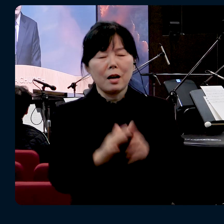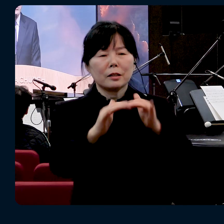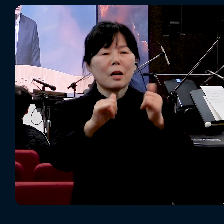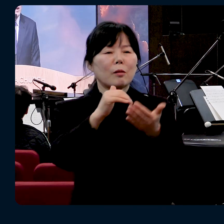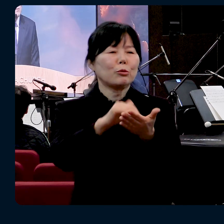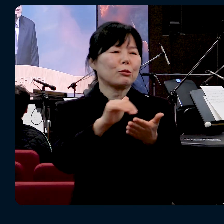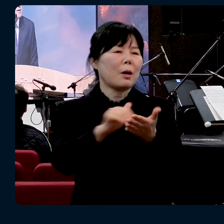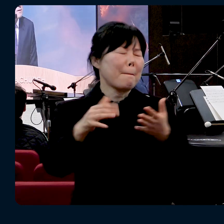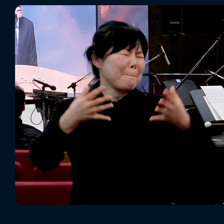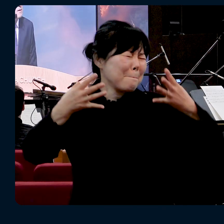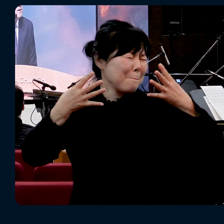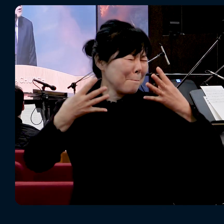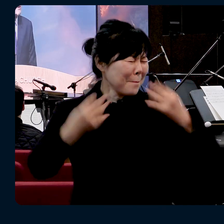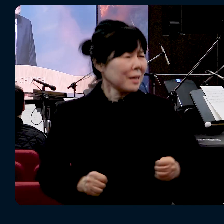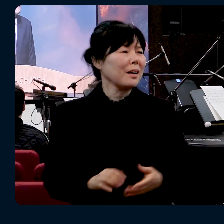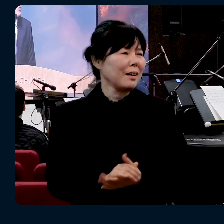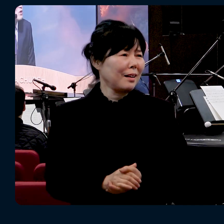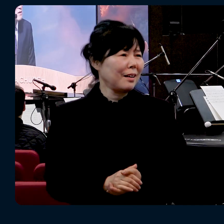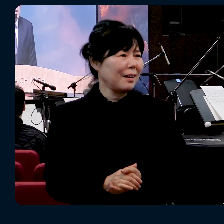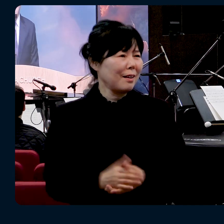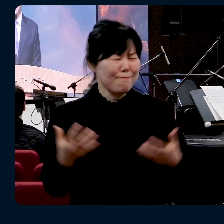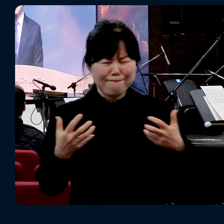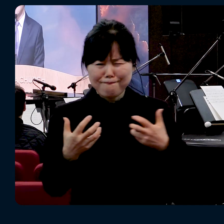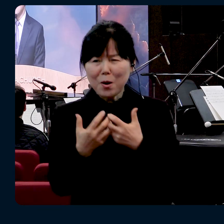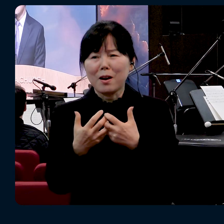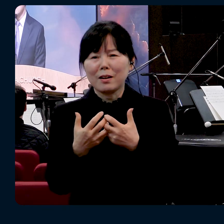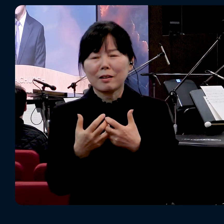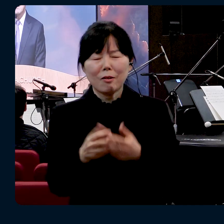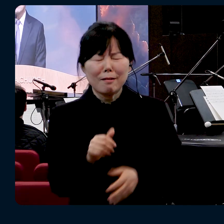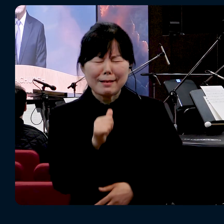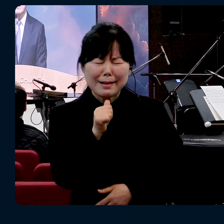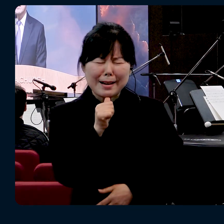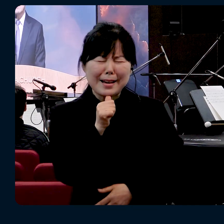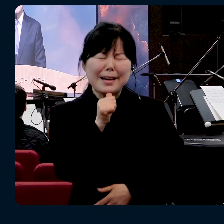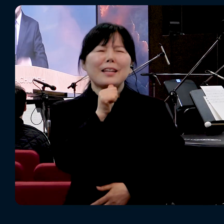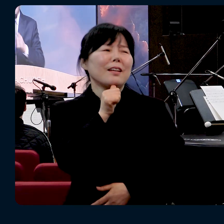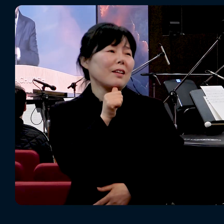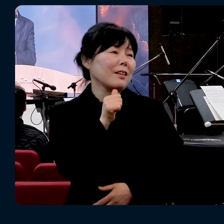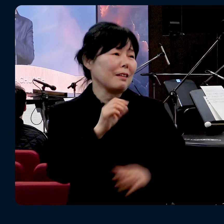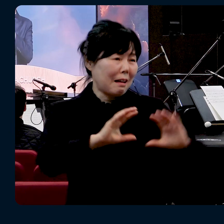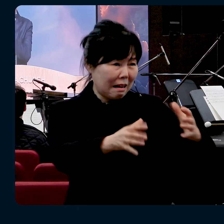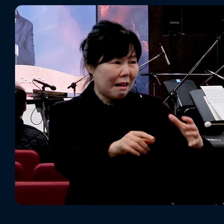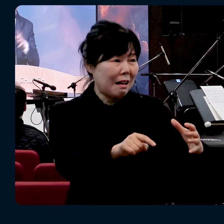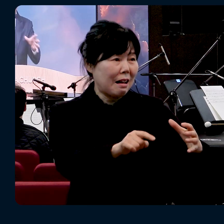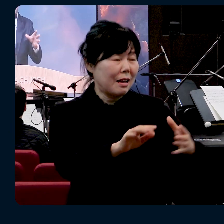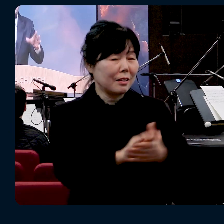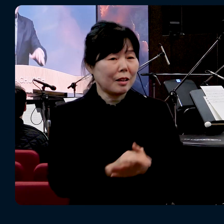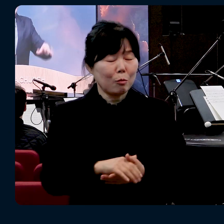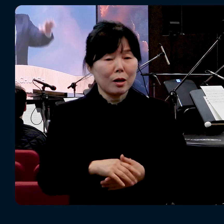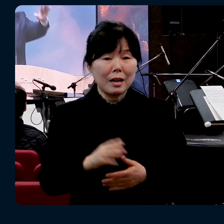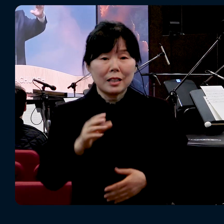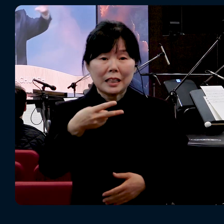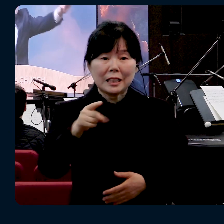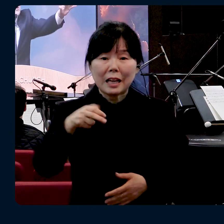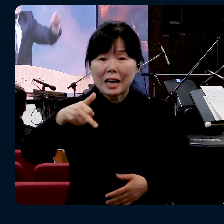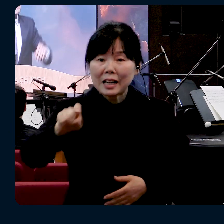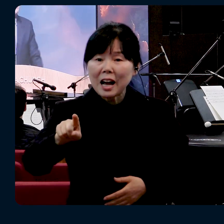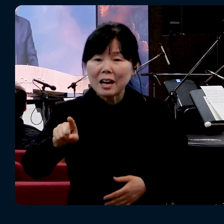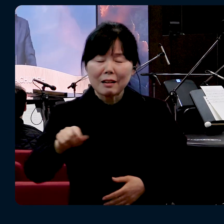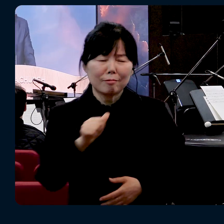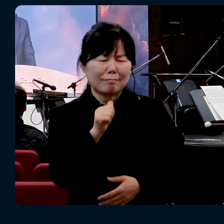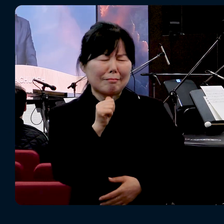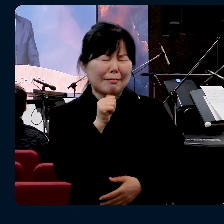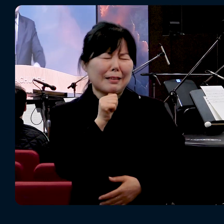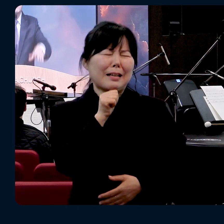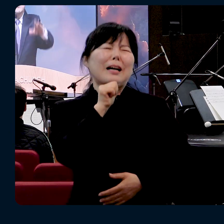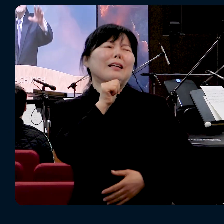인구 밀도가 가장 높은 나라입니다. 그리고 가장 못 사는 나라예요. 그러다 보니까 거기에 또 수도에 빈민 가니까 막 사람이 차고